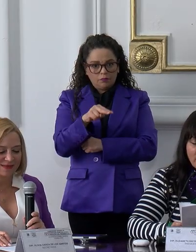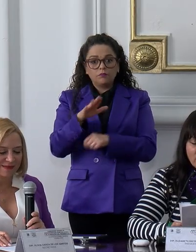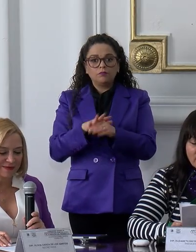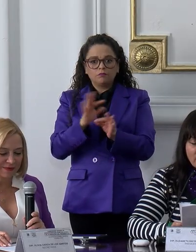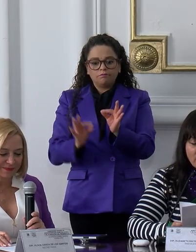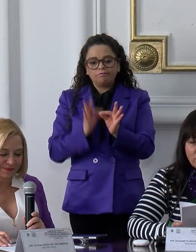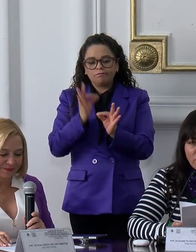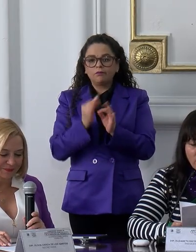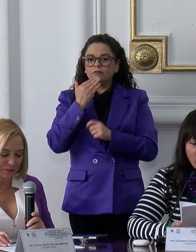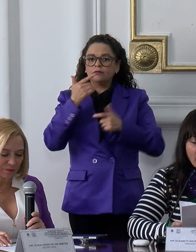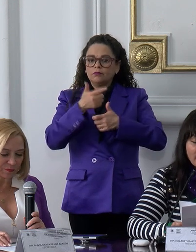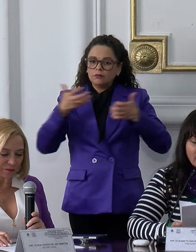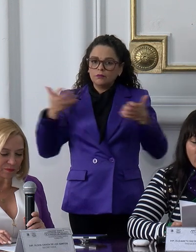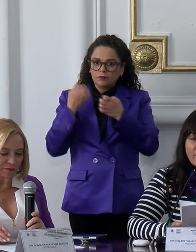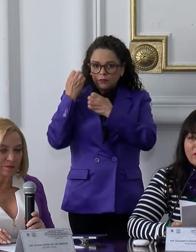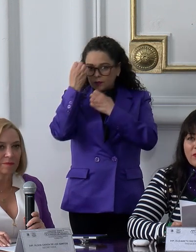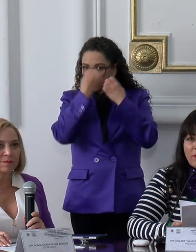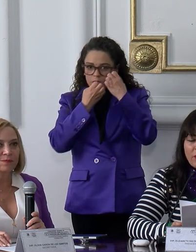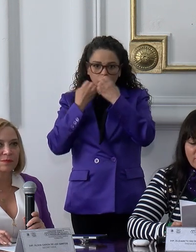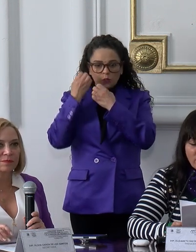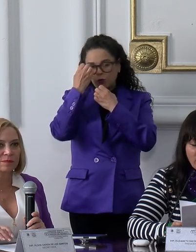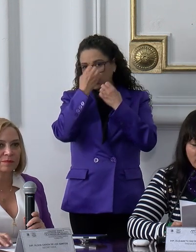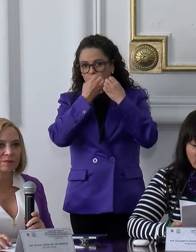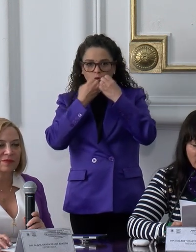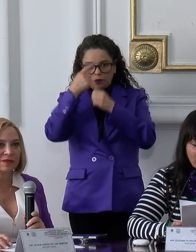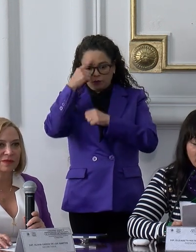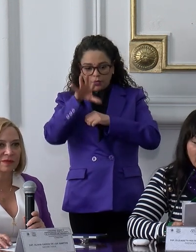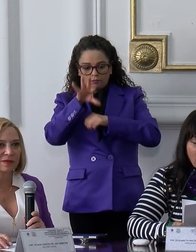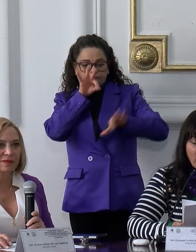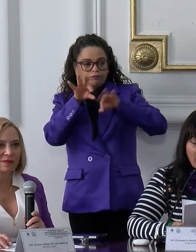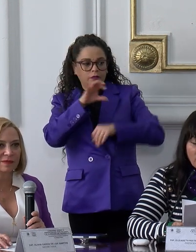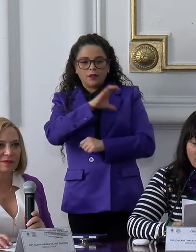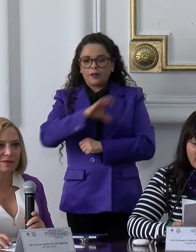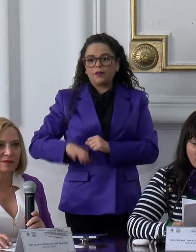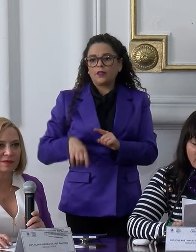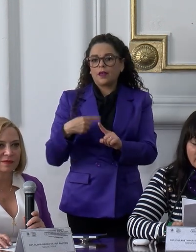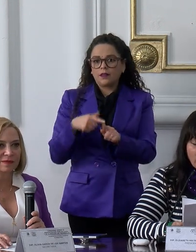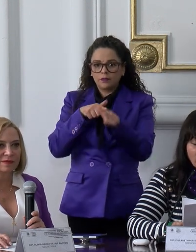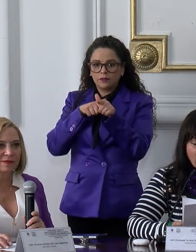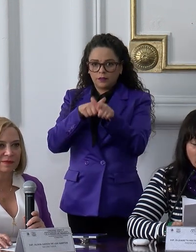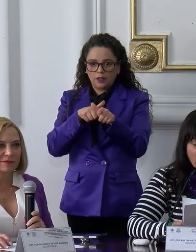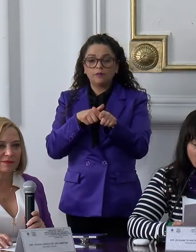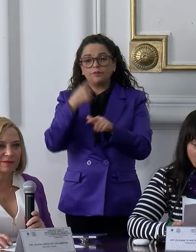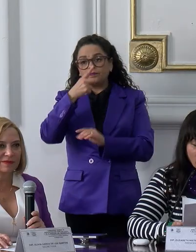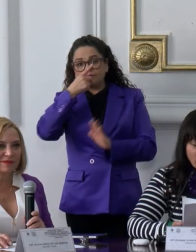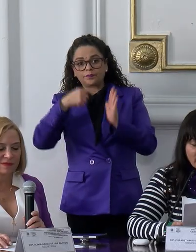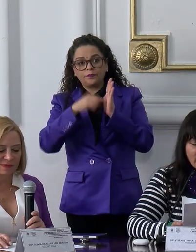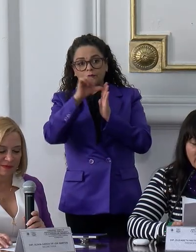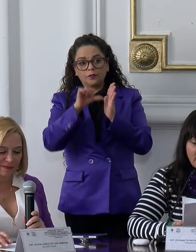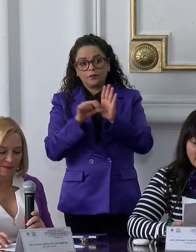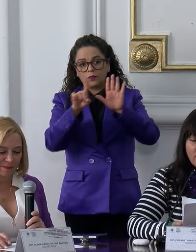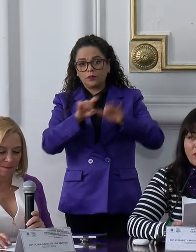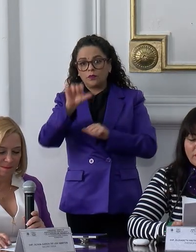un desempeño satisfactorio dentro del proceso de valoración correspondiente. Por lo que, de conformidad con el artículo 106, fracción